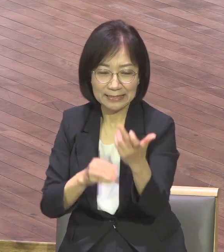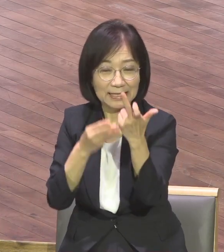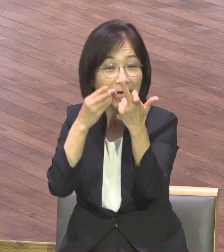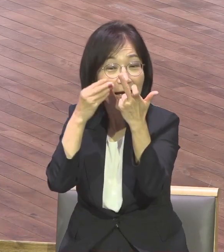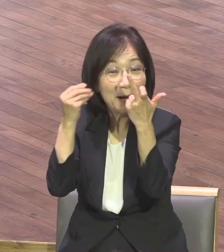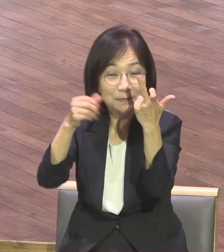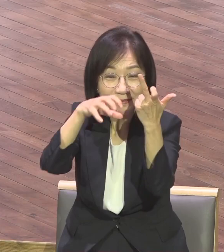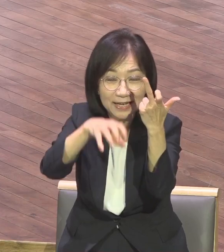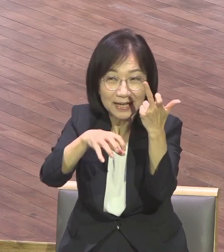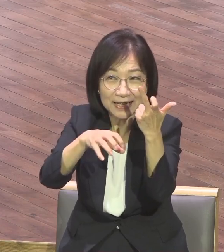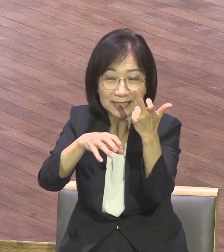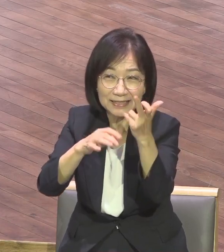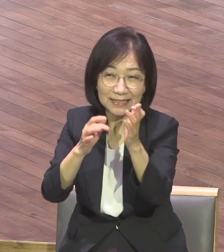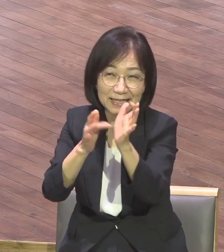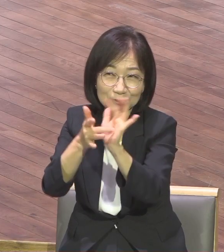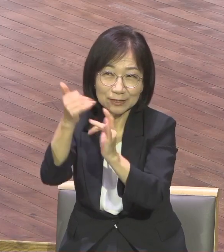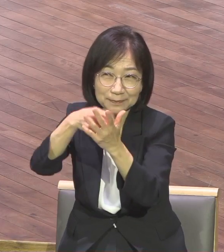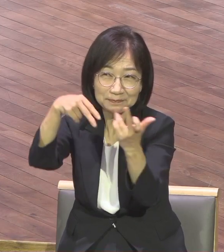재림을 기다리면서